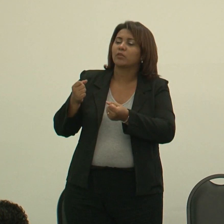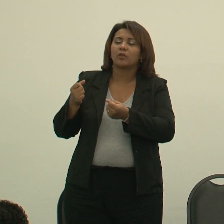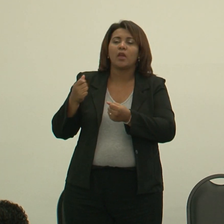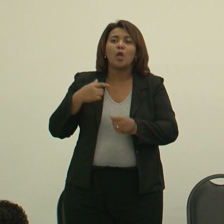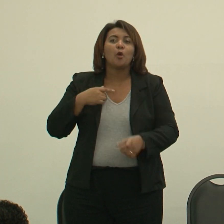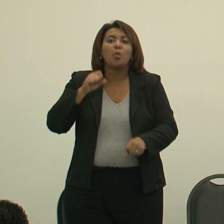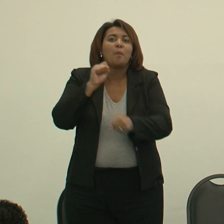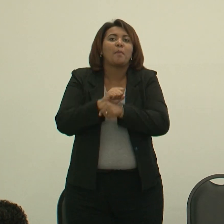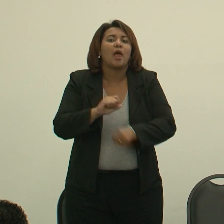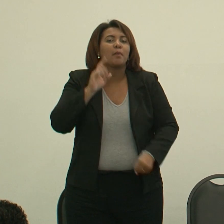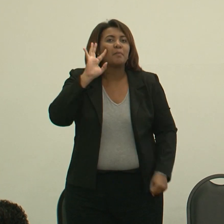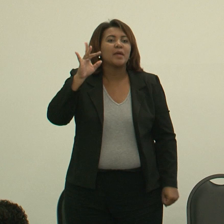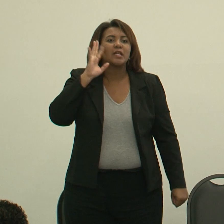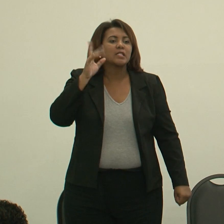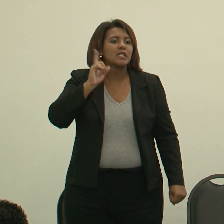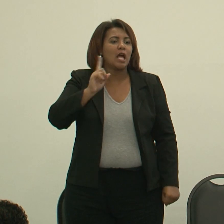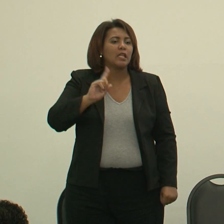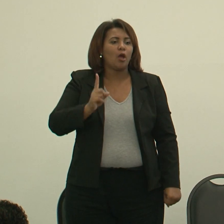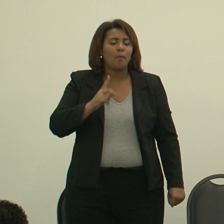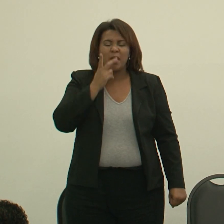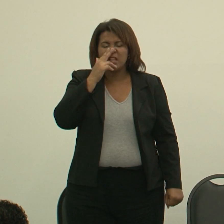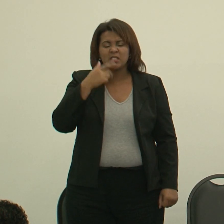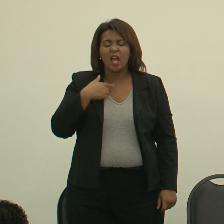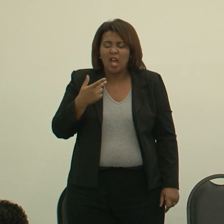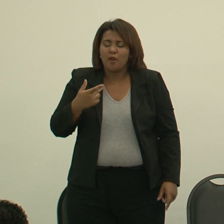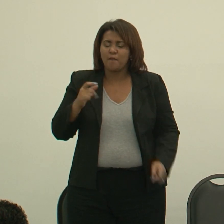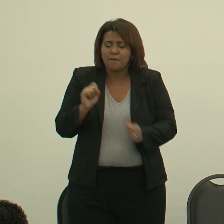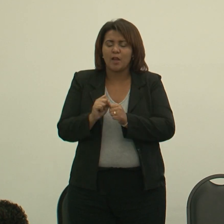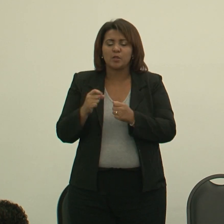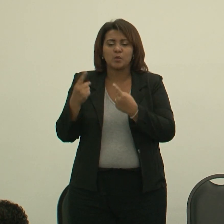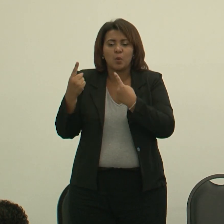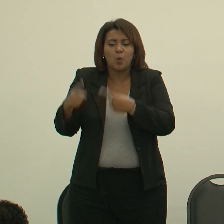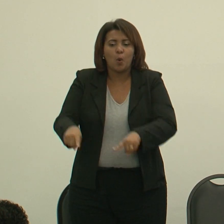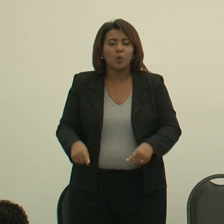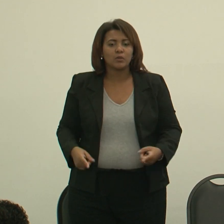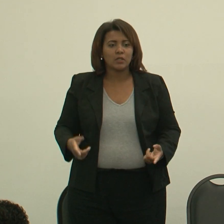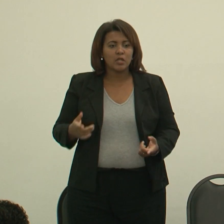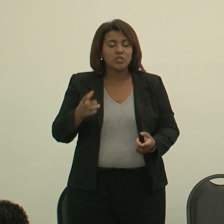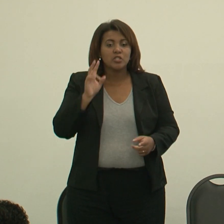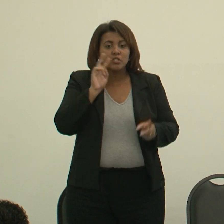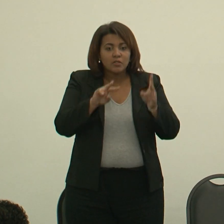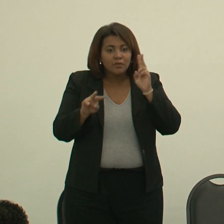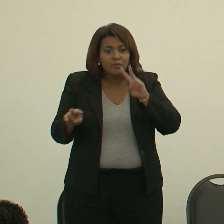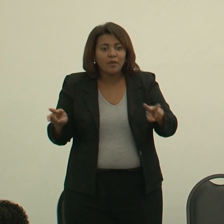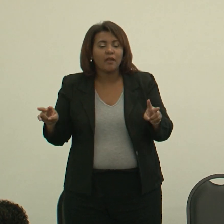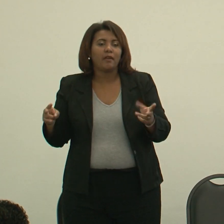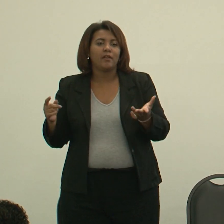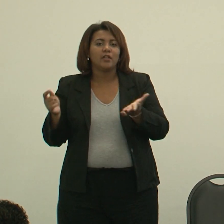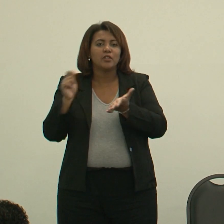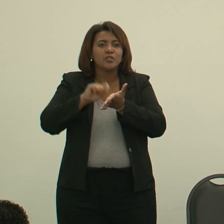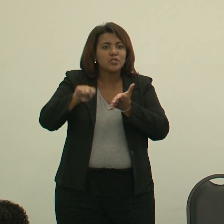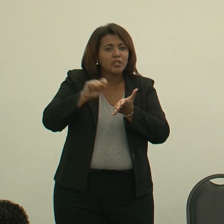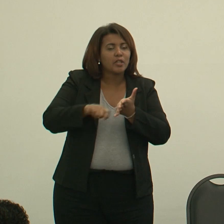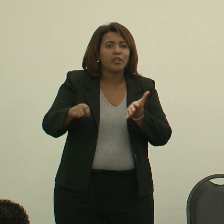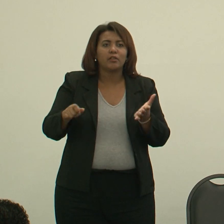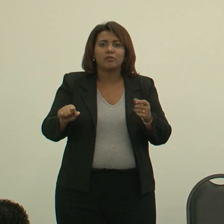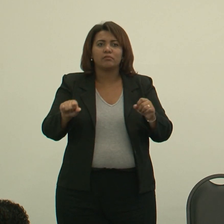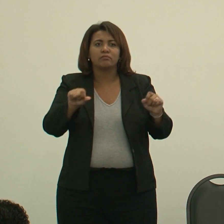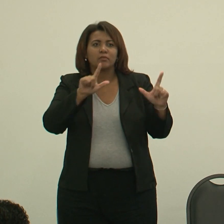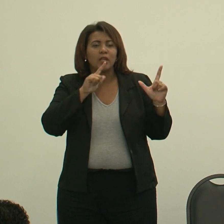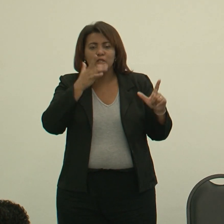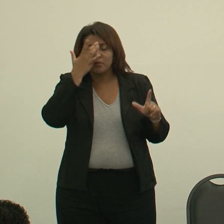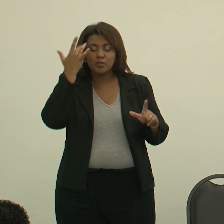para pensar sobre ele agora e eu repito. Não é à toa que a gente ouve e vê escrito e vê as